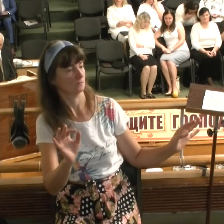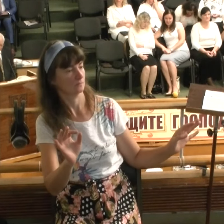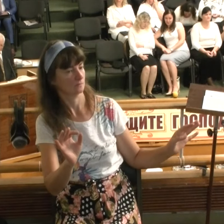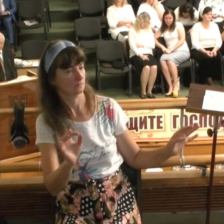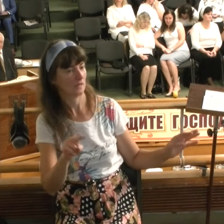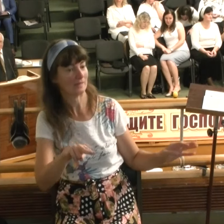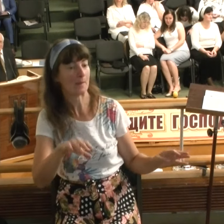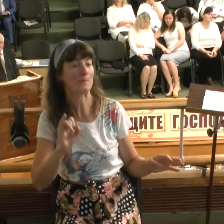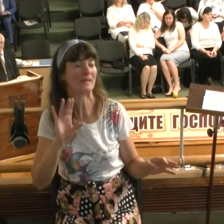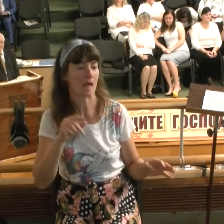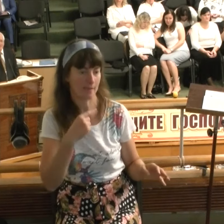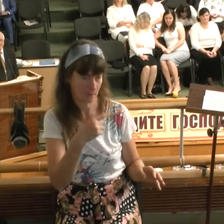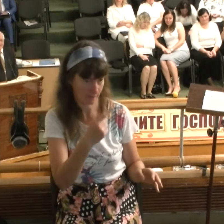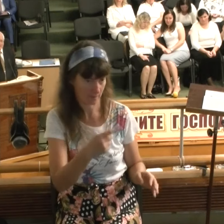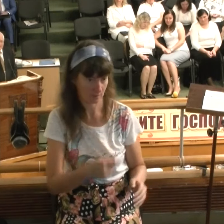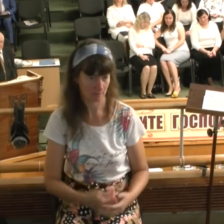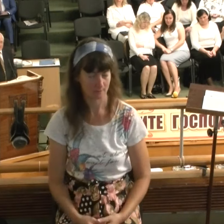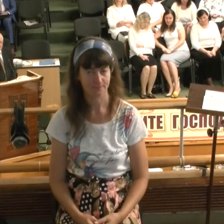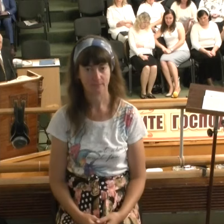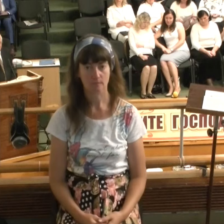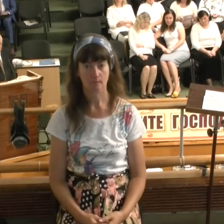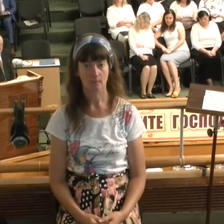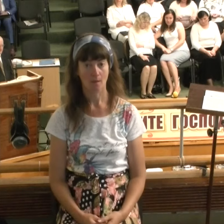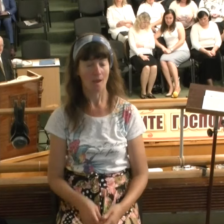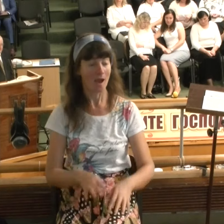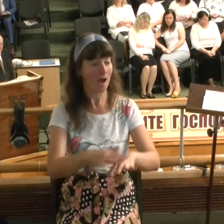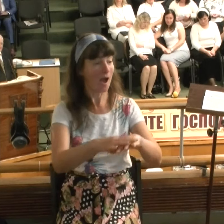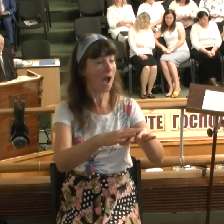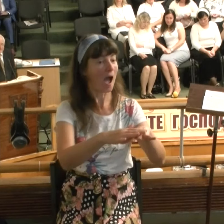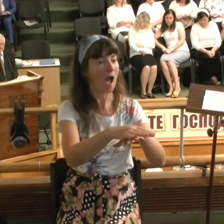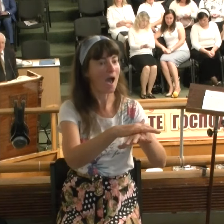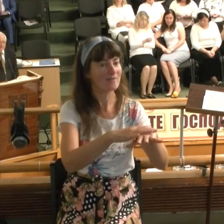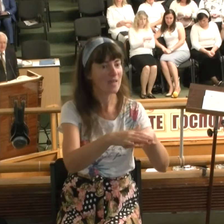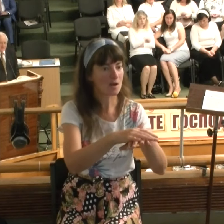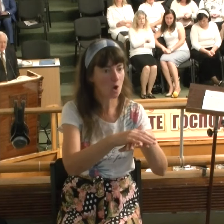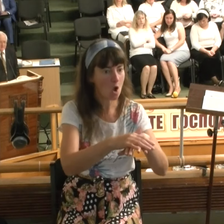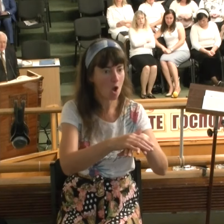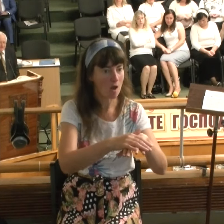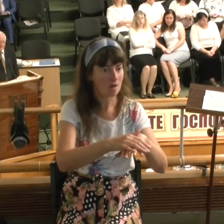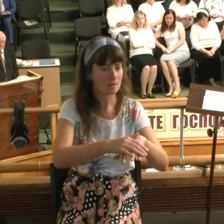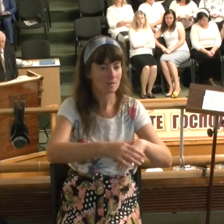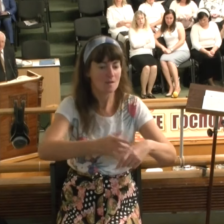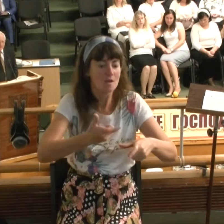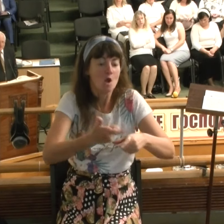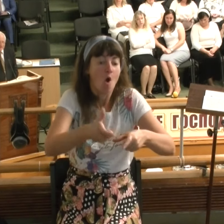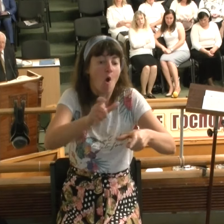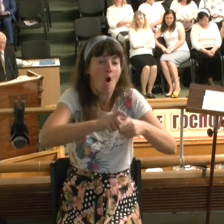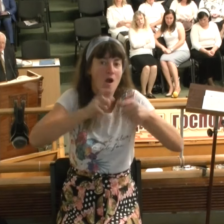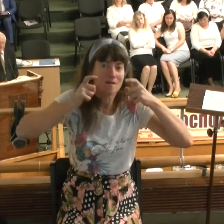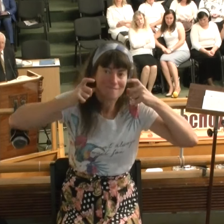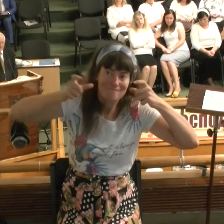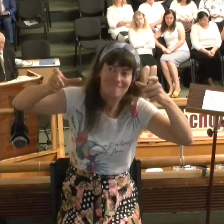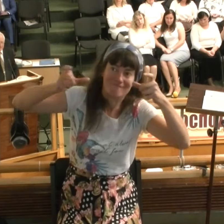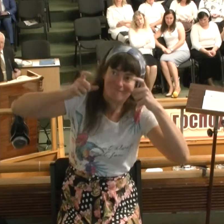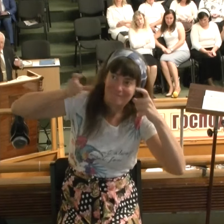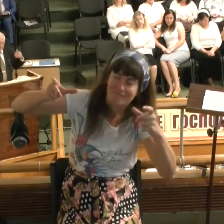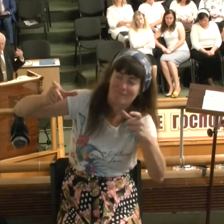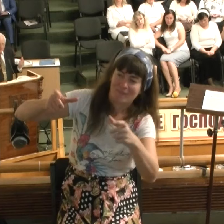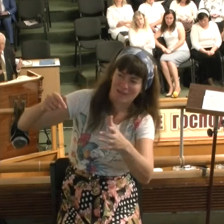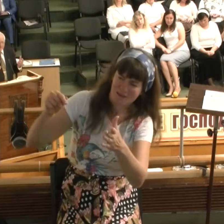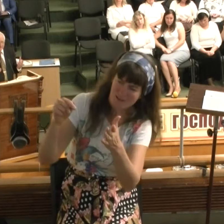По 25 стихи читать. Но они продолжали с великим криком требовать, чтобы он был распят.